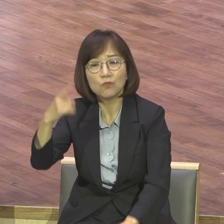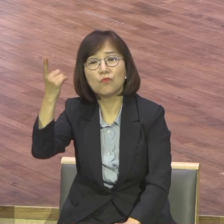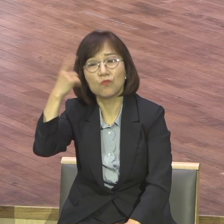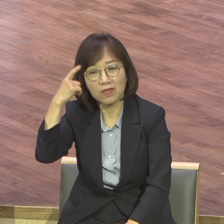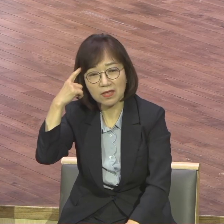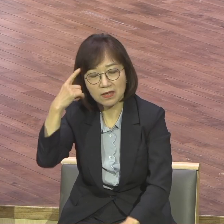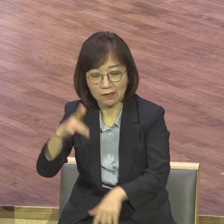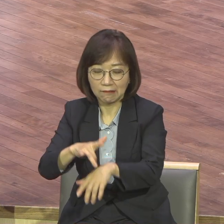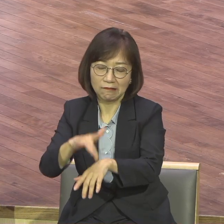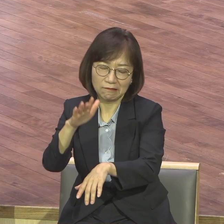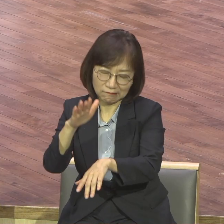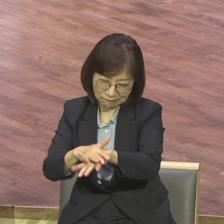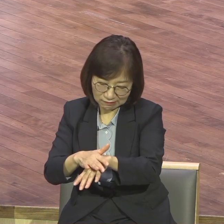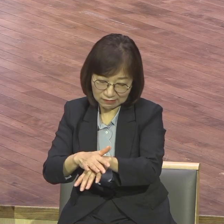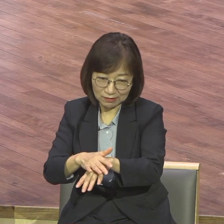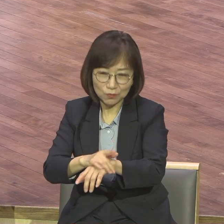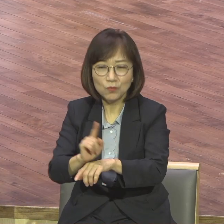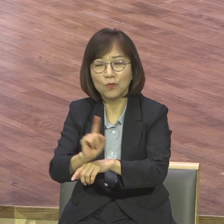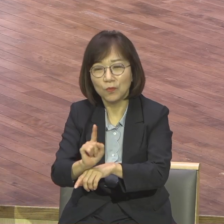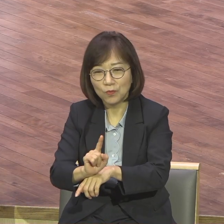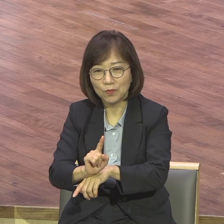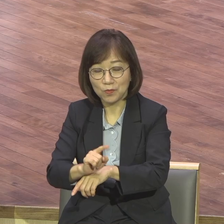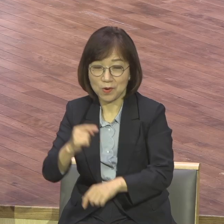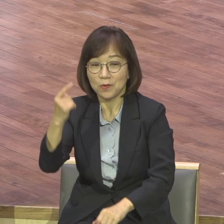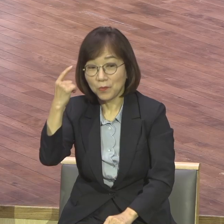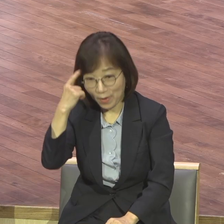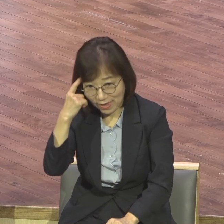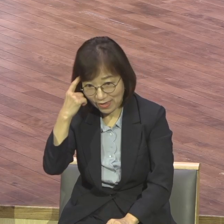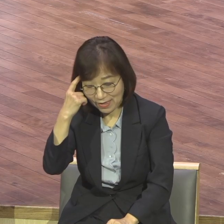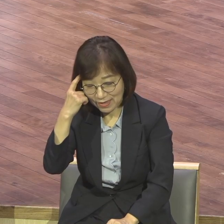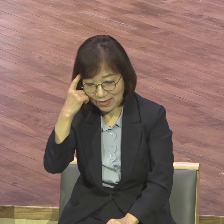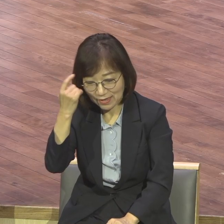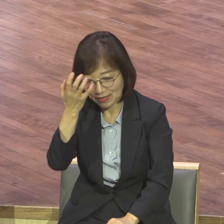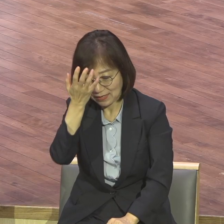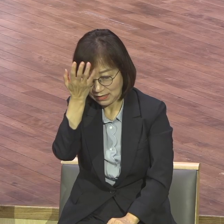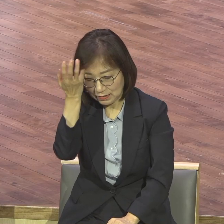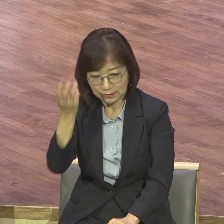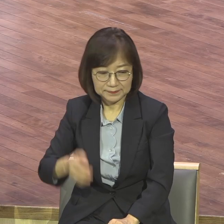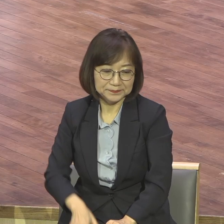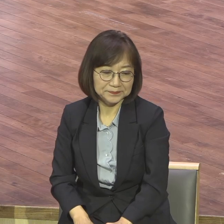내 습관이 왜 바뀌지 않느냐? 그 답은 간단합니다.